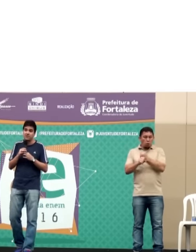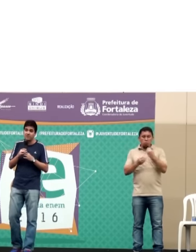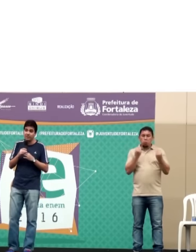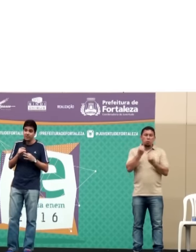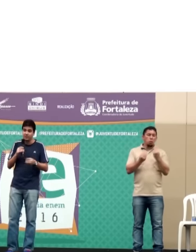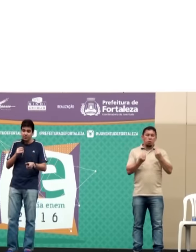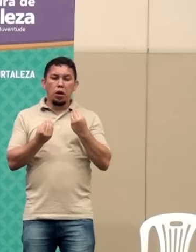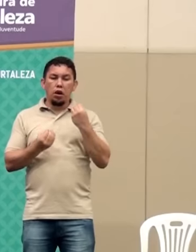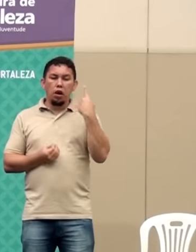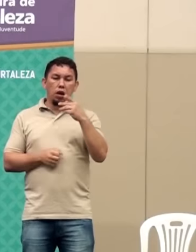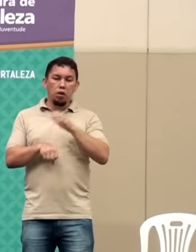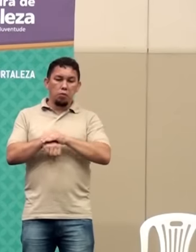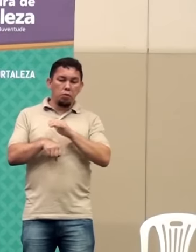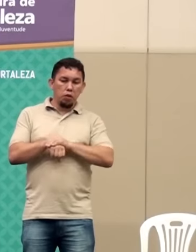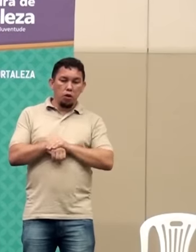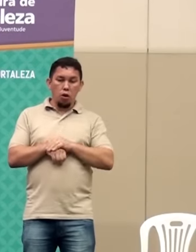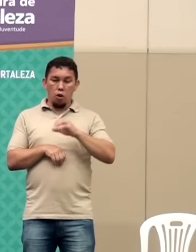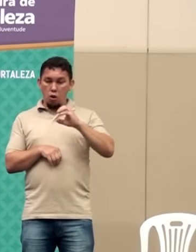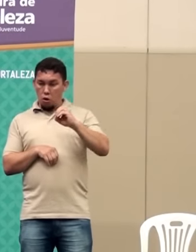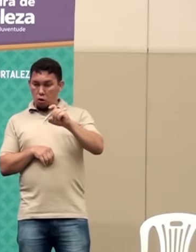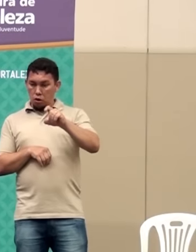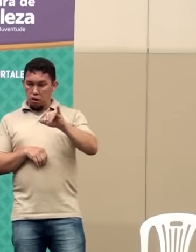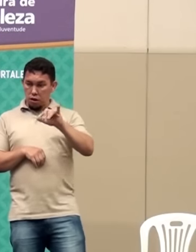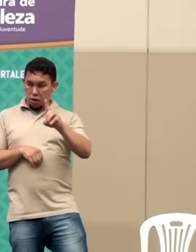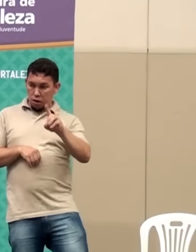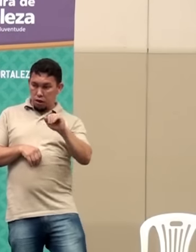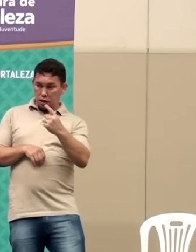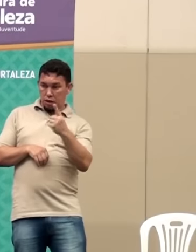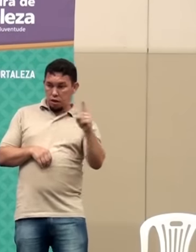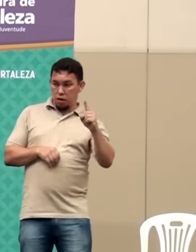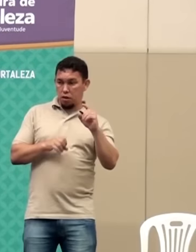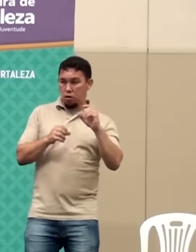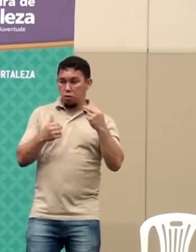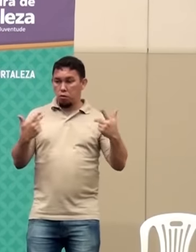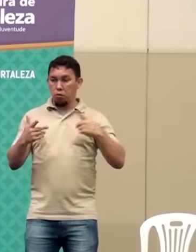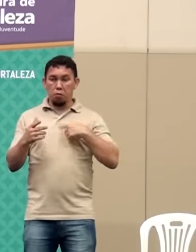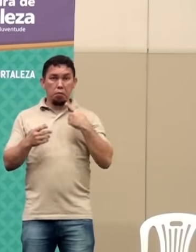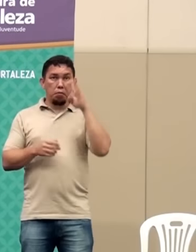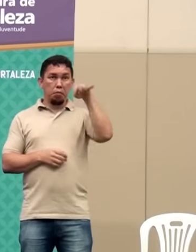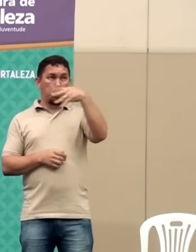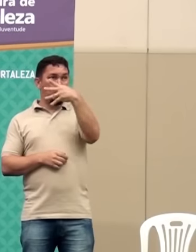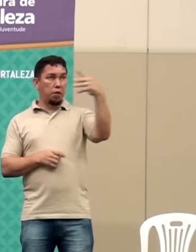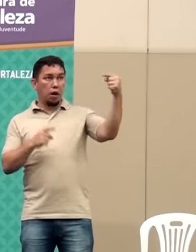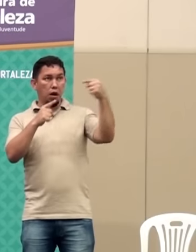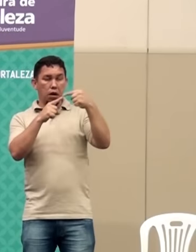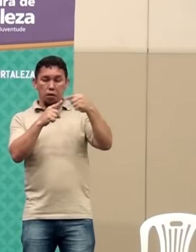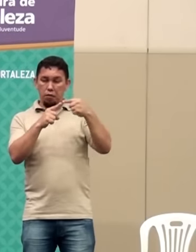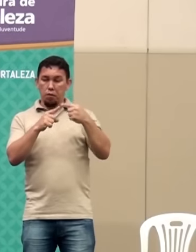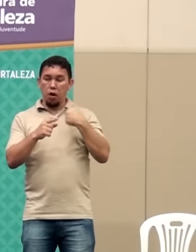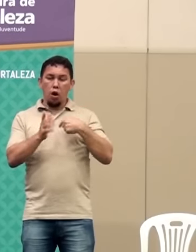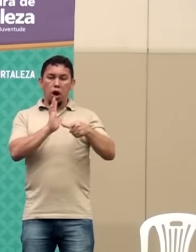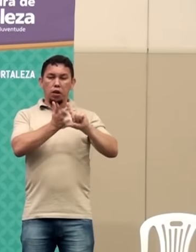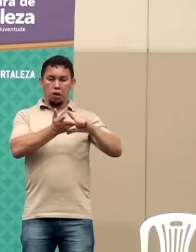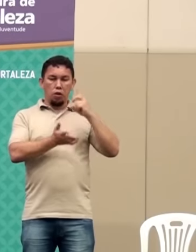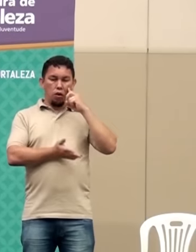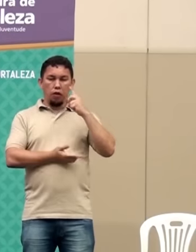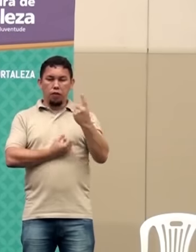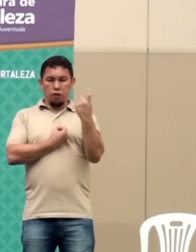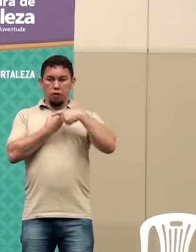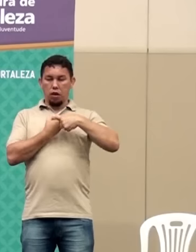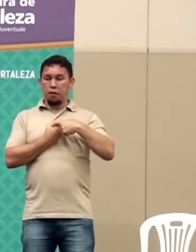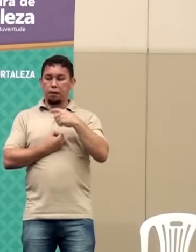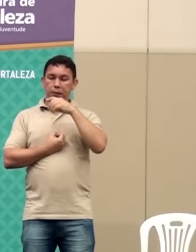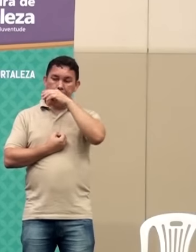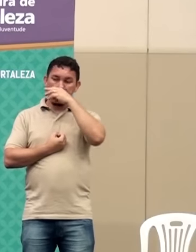número de oxidação aí? Nós estamos calculando o número de oxidação para poder usar a tabela. Ó. Deixa eu voltar para a tabela rapidinho.